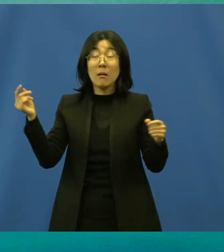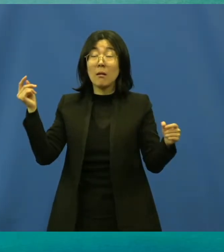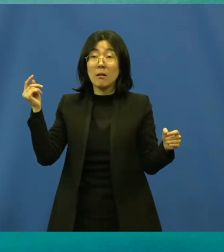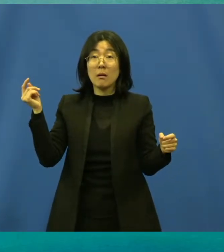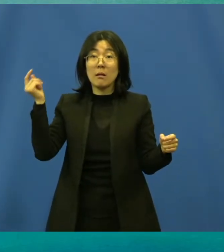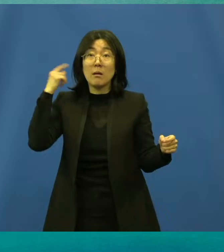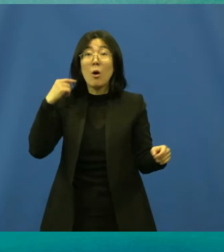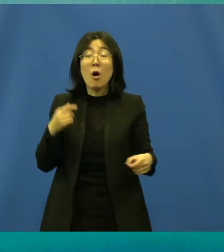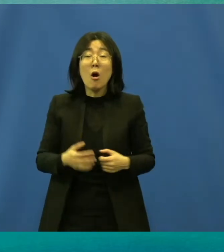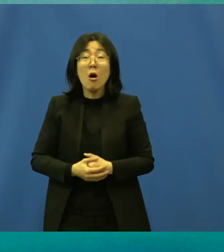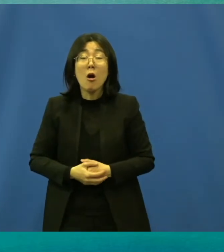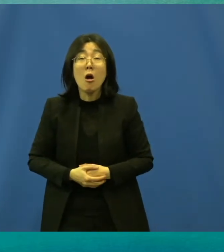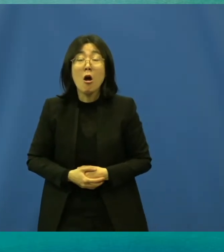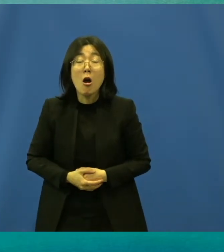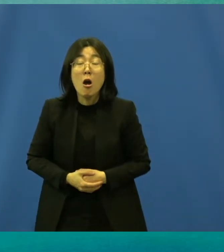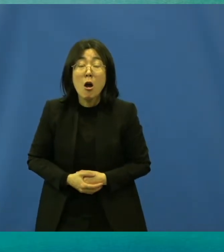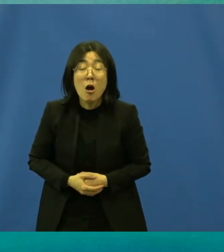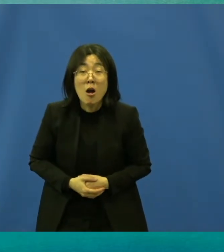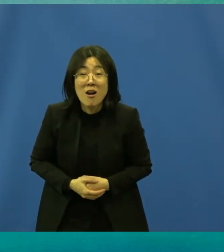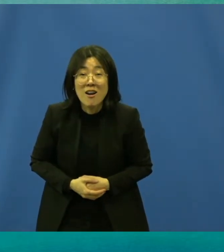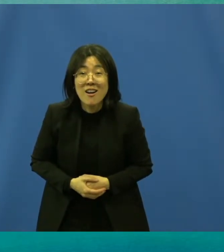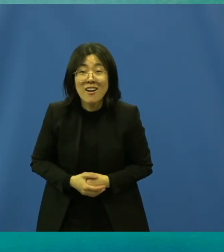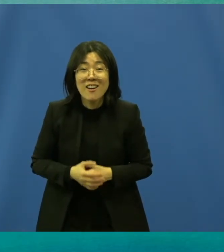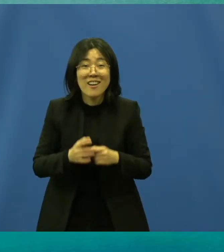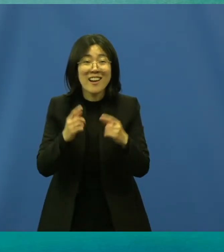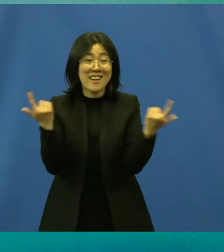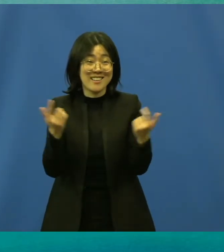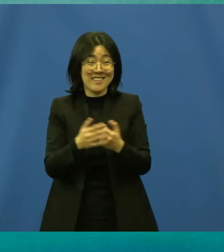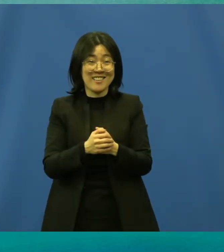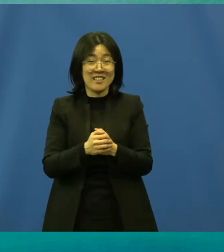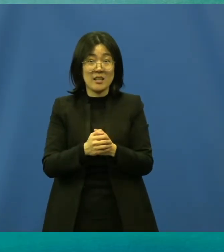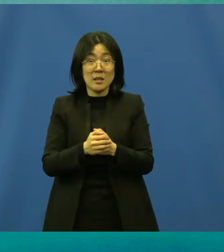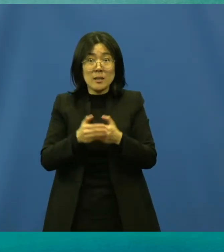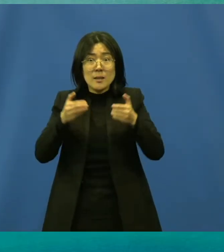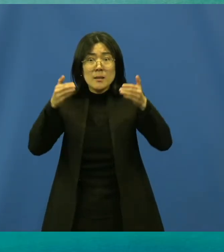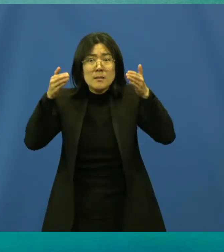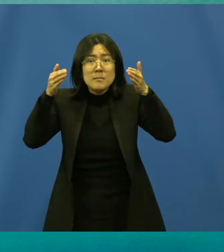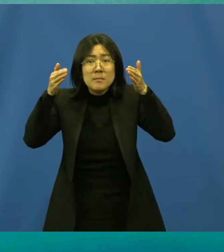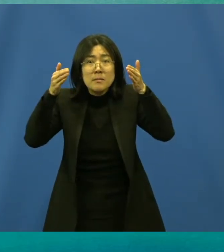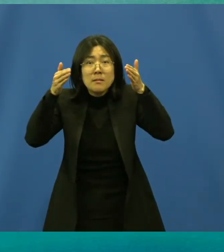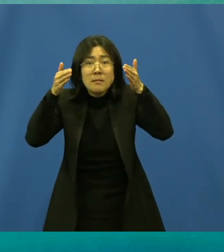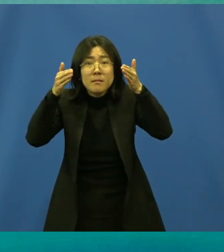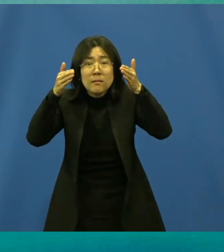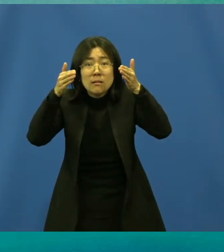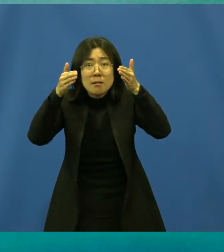그러니까 하나님이 잘 안 들으니까 크게 말씀하실 때가 바로 그게 우리의 삶의 고난이라고.